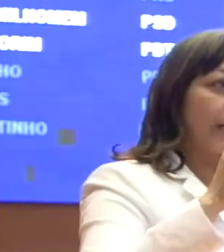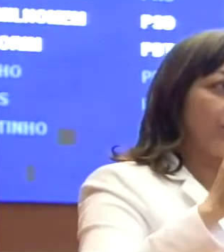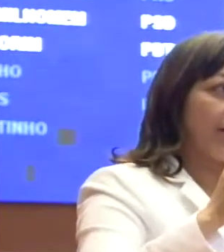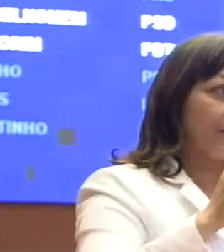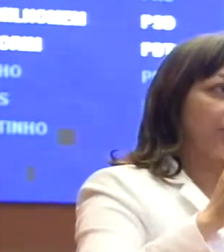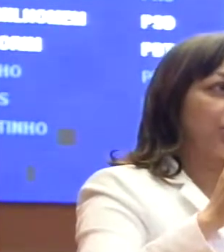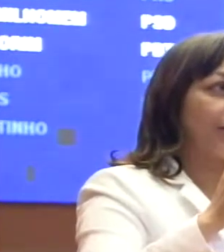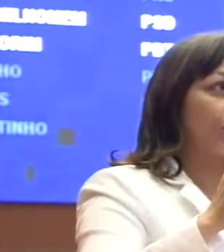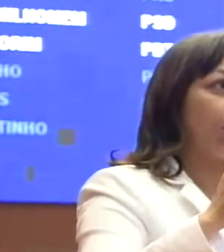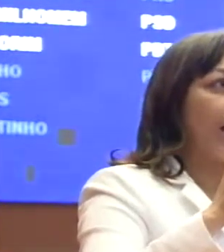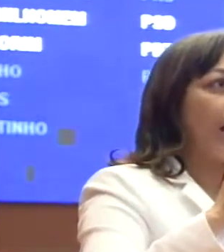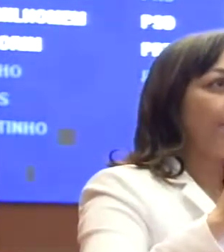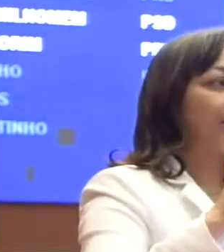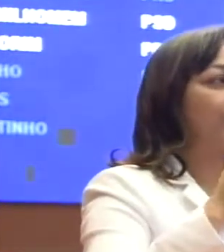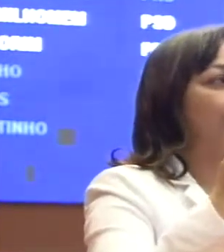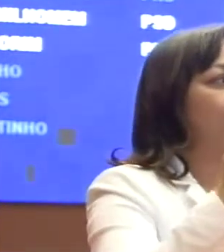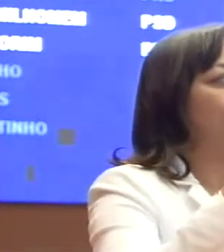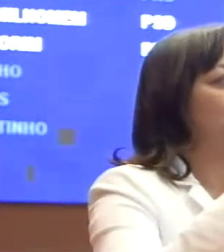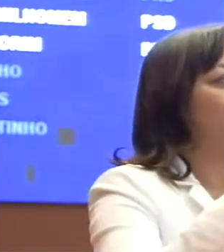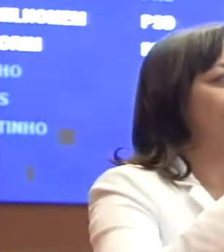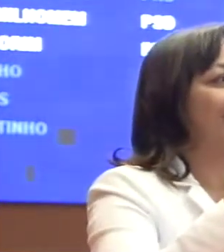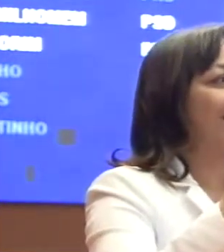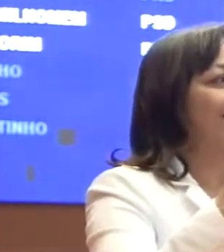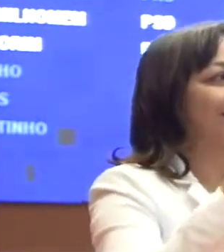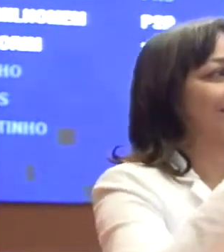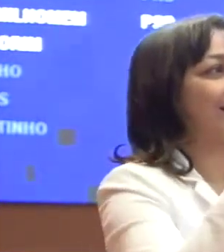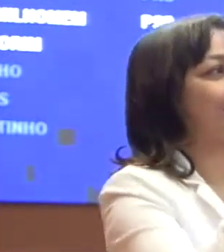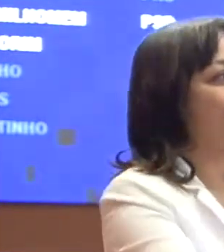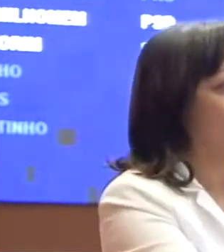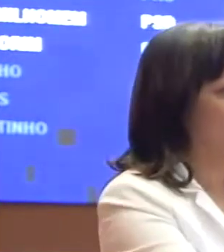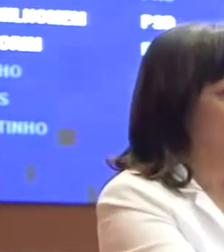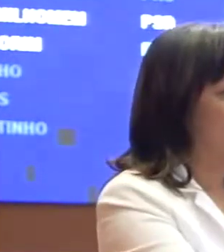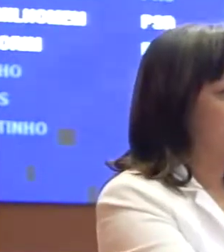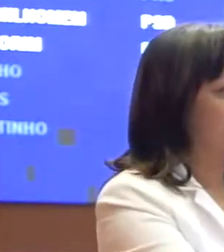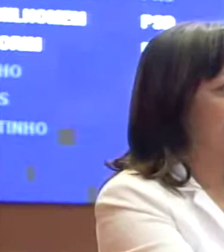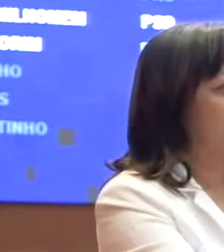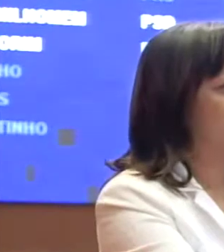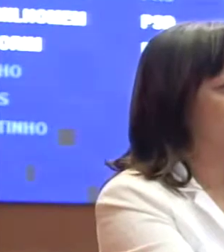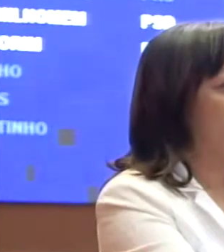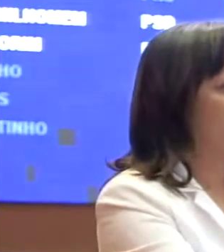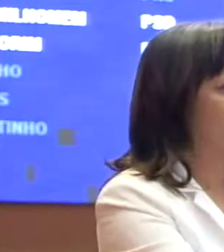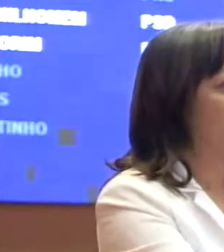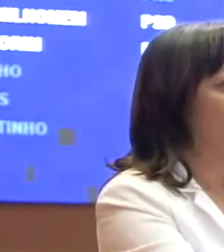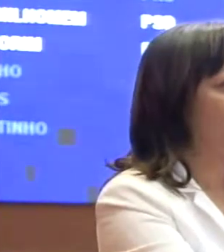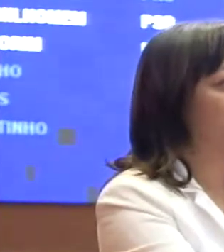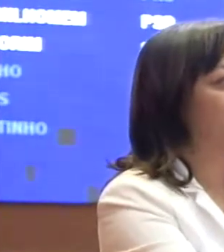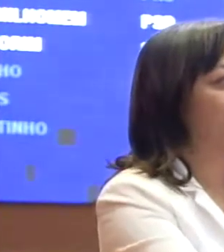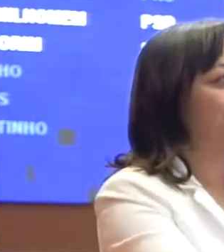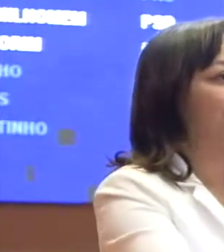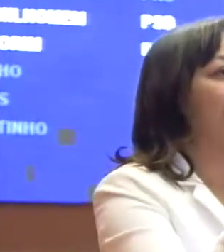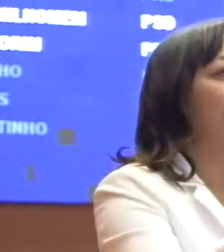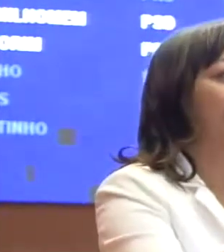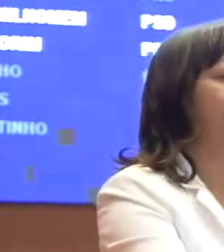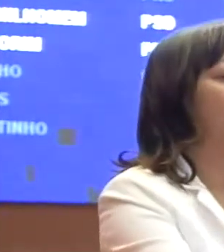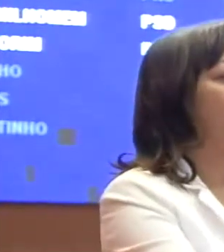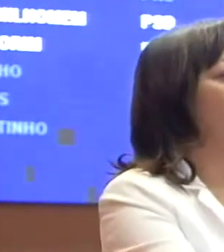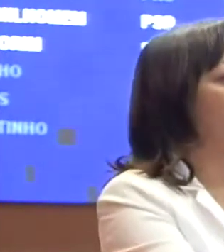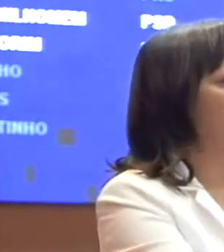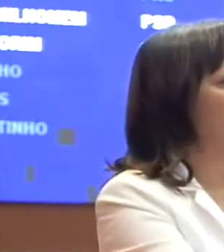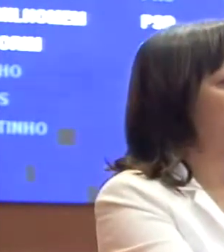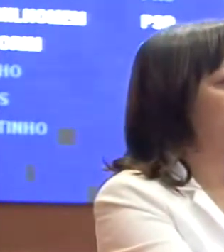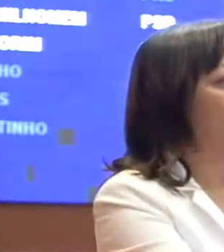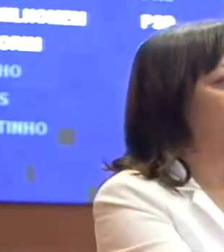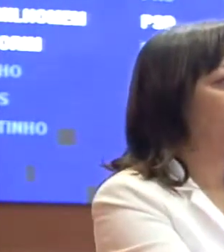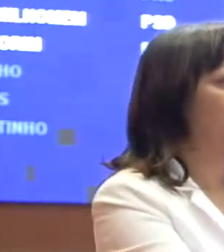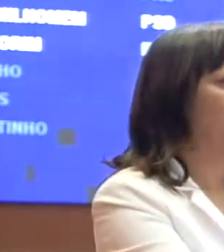denuncia, tem uma faixa menor, mas não significa necessariamente que esses dados são efetivamente reais,